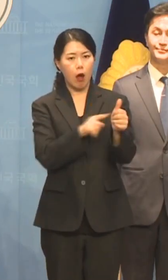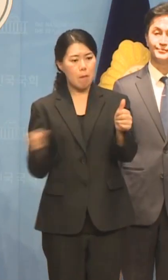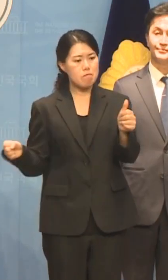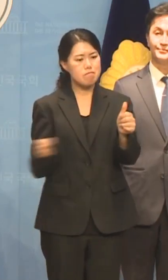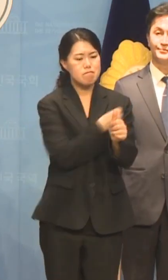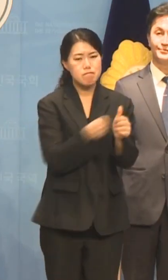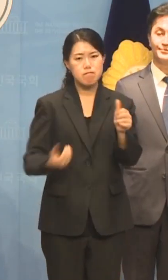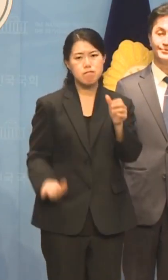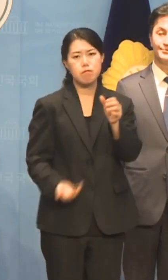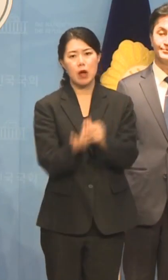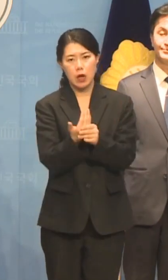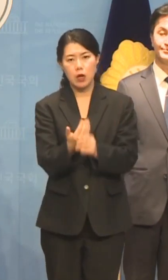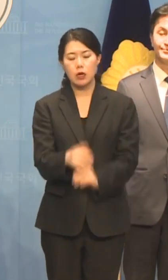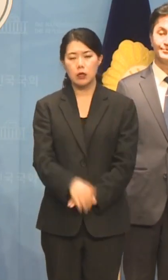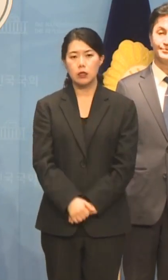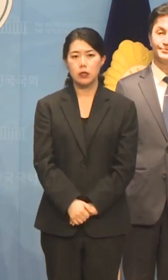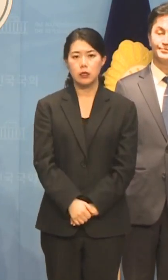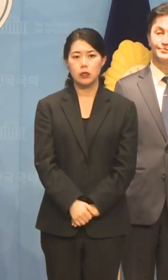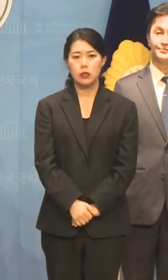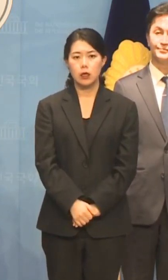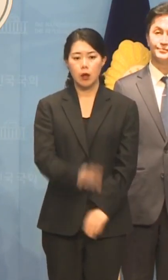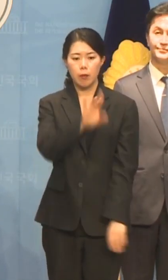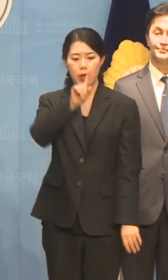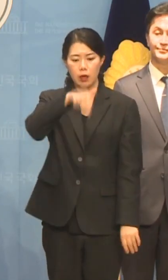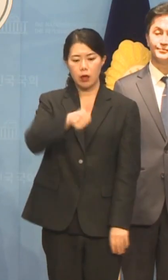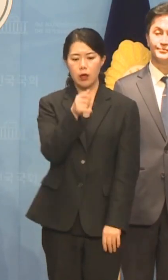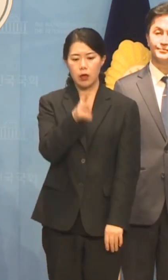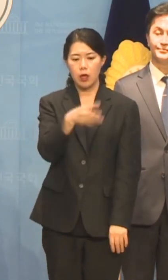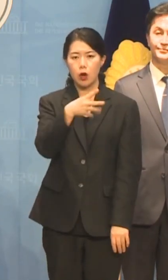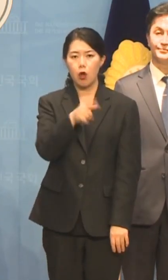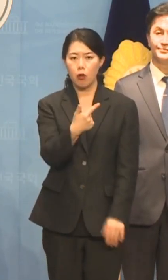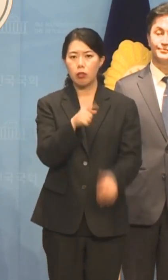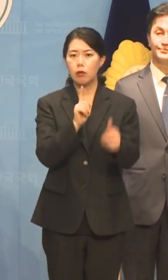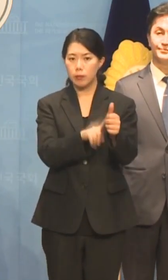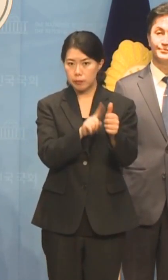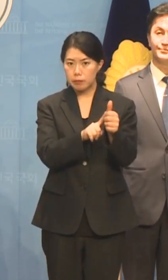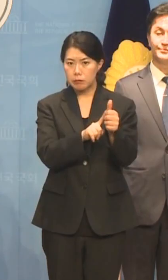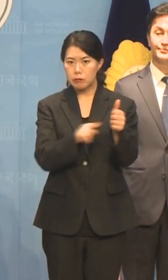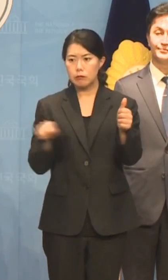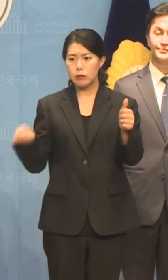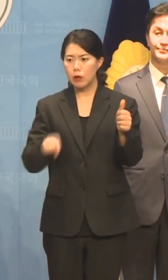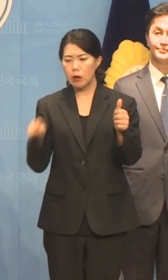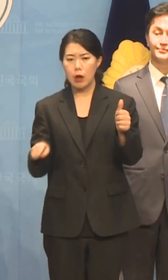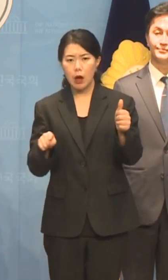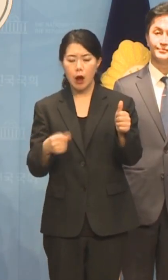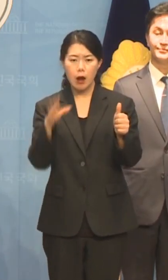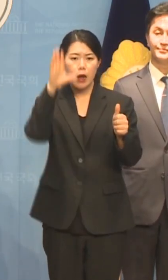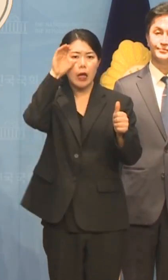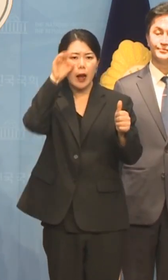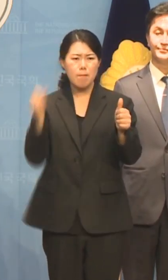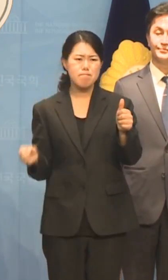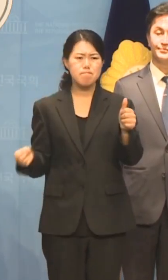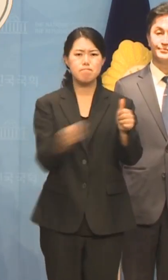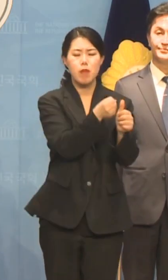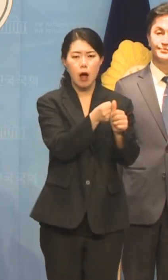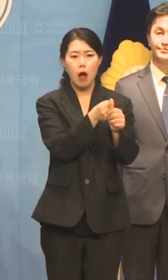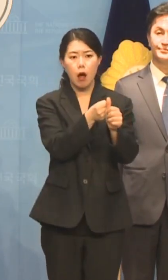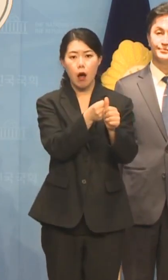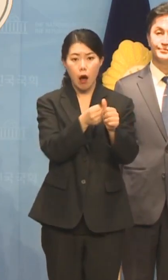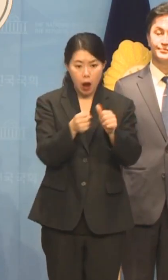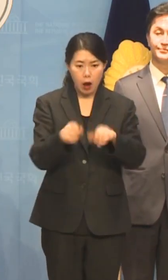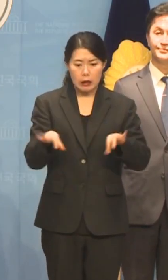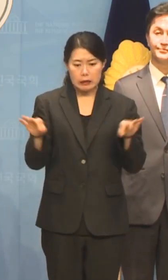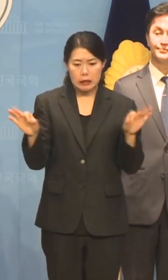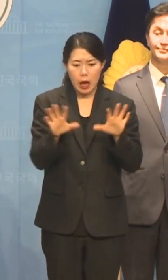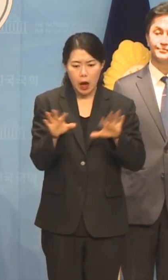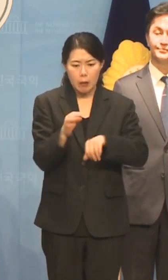사건이 발생했다. 백혜련 의원이 극우 세력으로부터 날결한 테러를 당한 지 불과